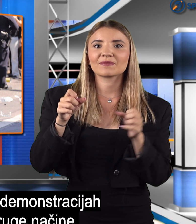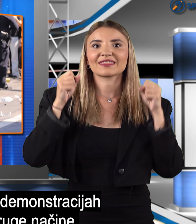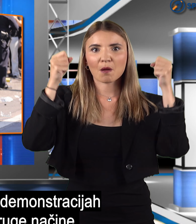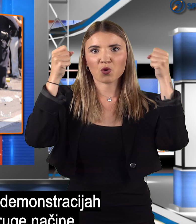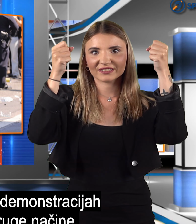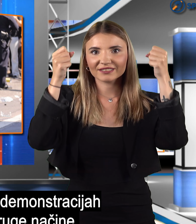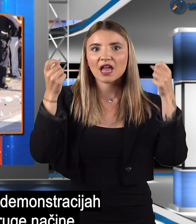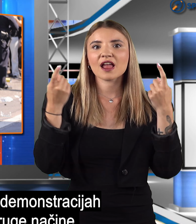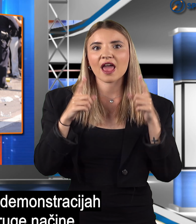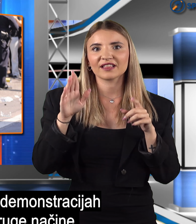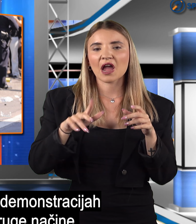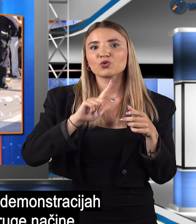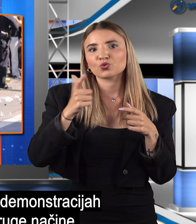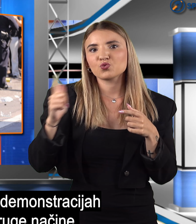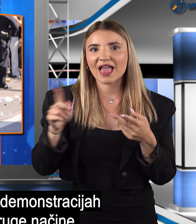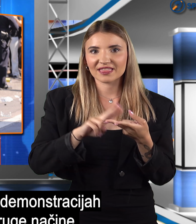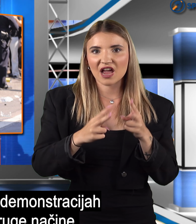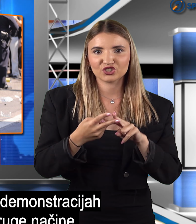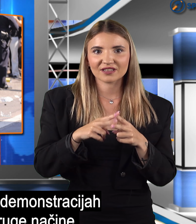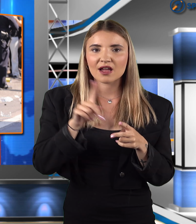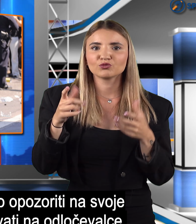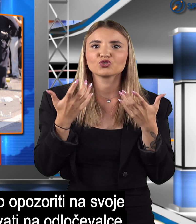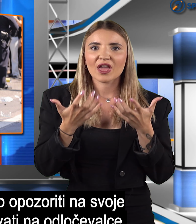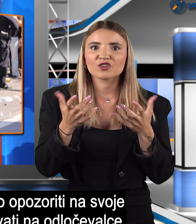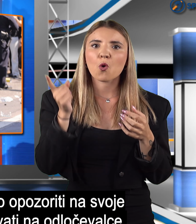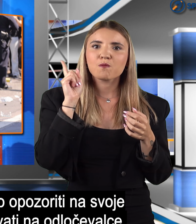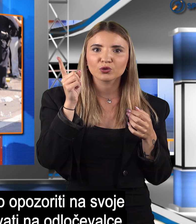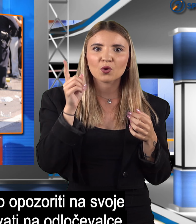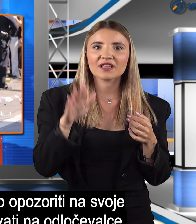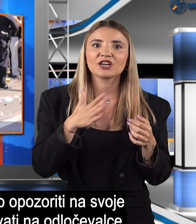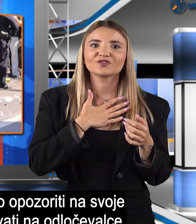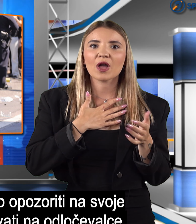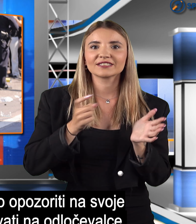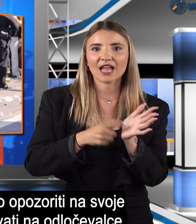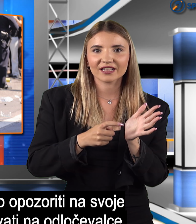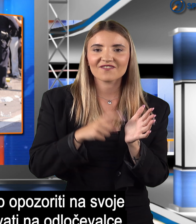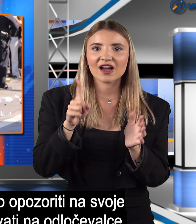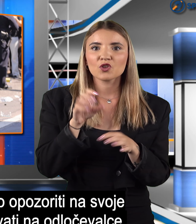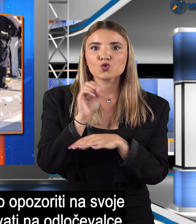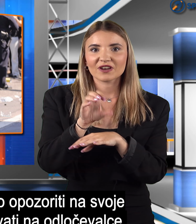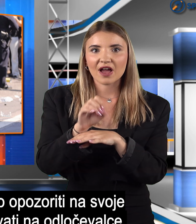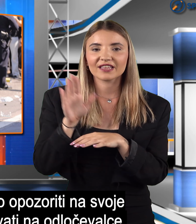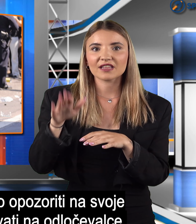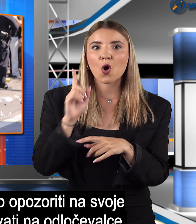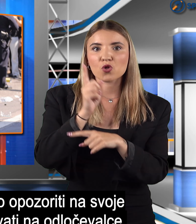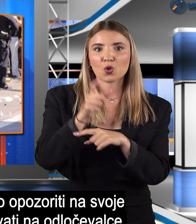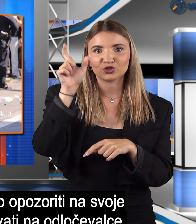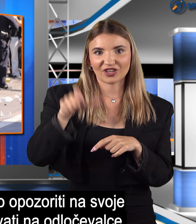shodih, demonstracijah ali na druge načine, s katerimi želijo opozoriti na svoje zahteve in vplivati